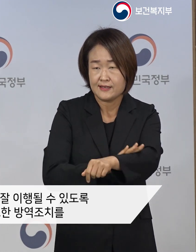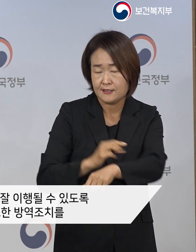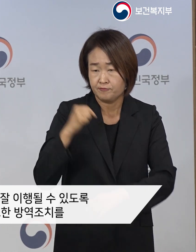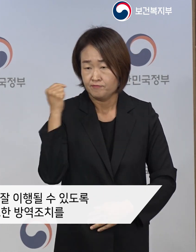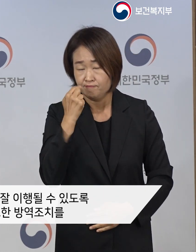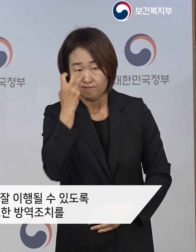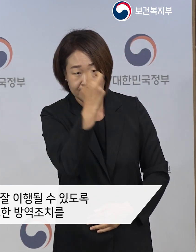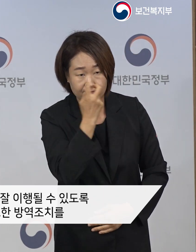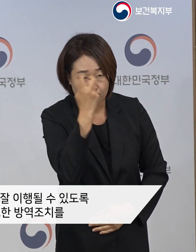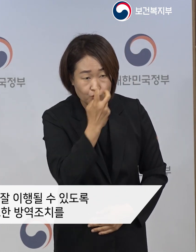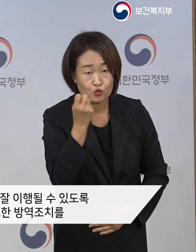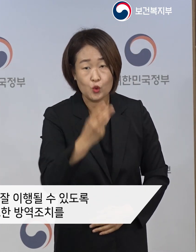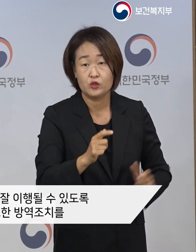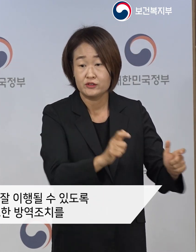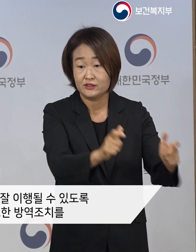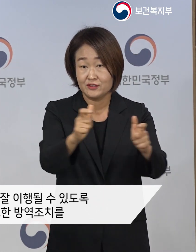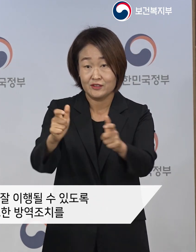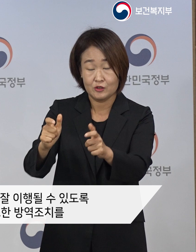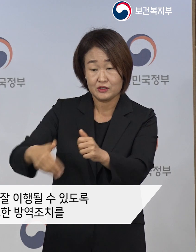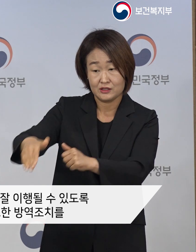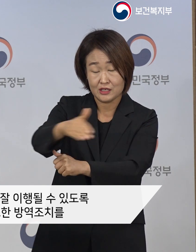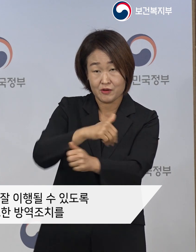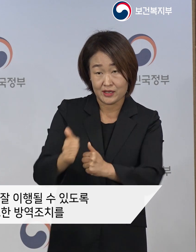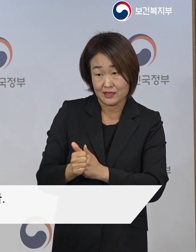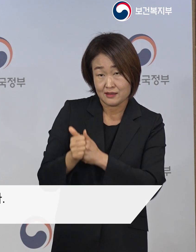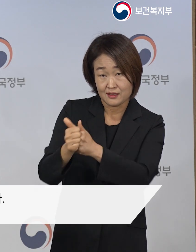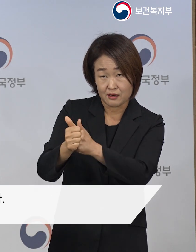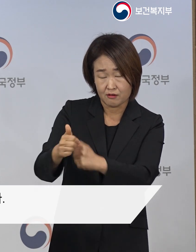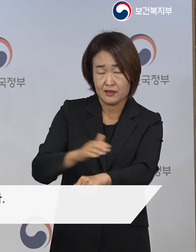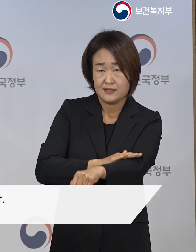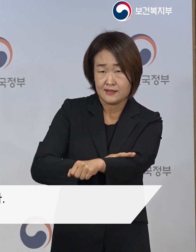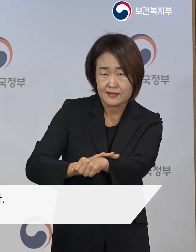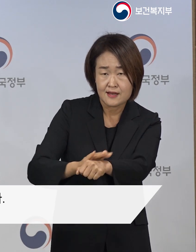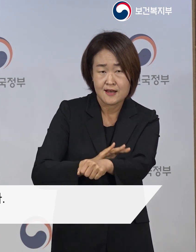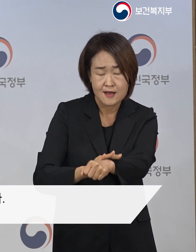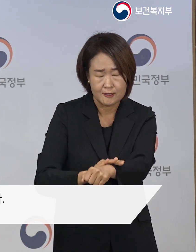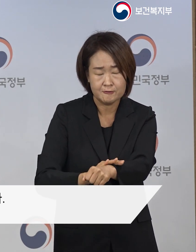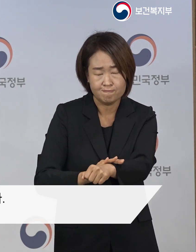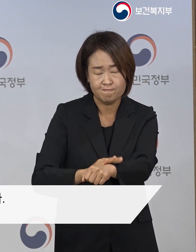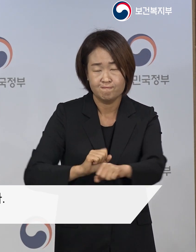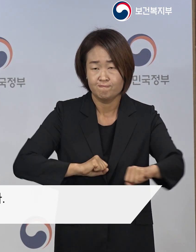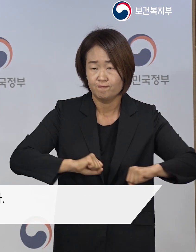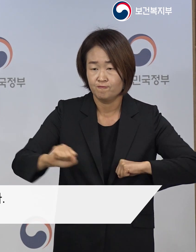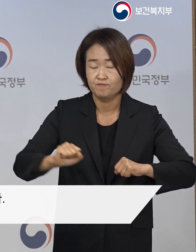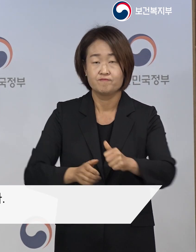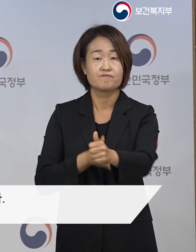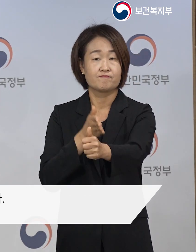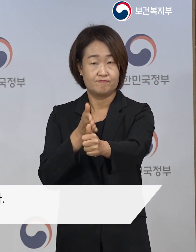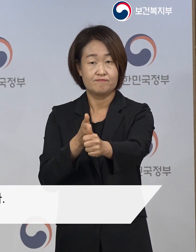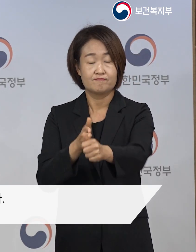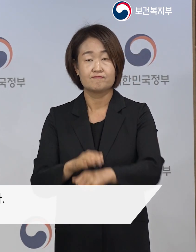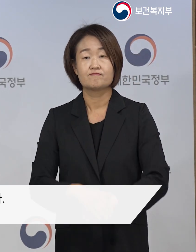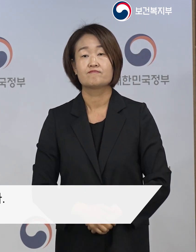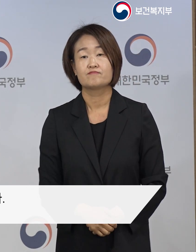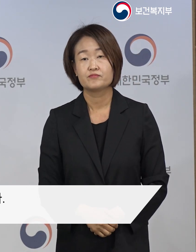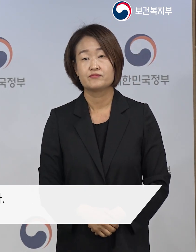점검하고 지역별 상황에 따라 필요한 방역 조치를 적극적으로 실시하여 주시길 당부드립니다.